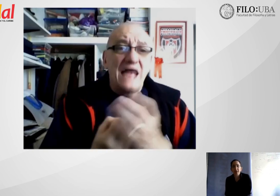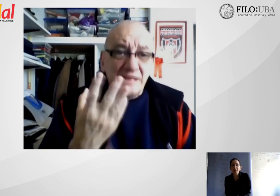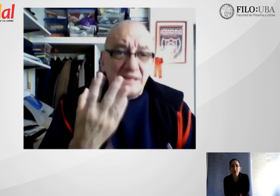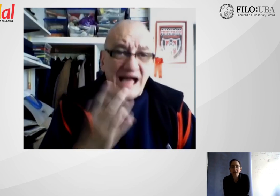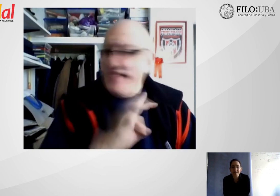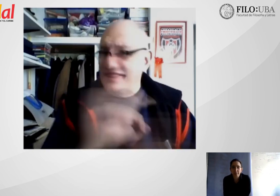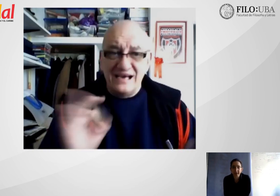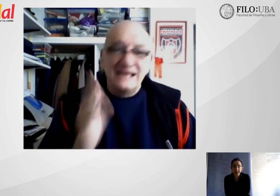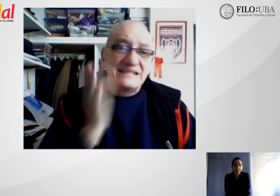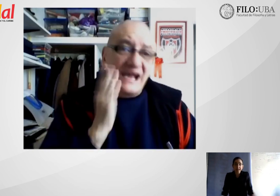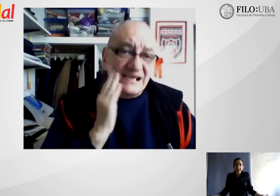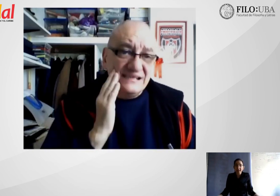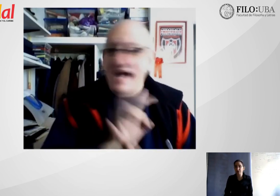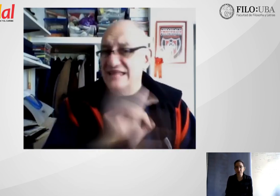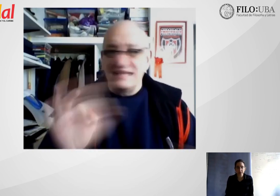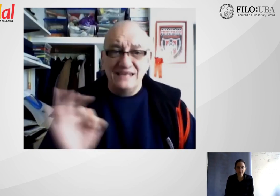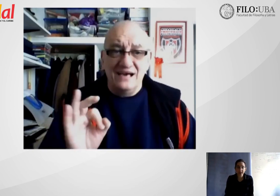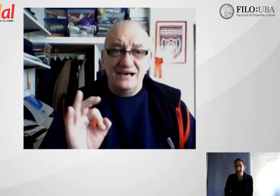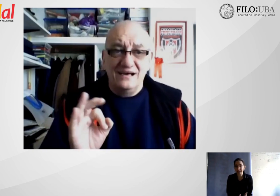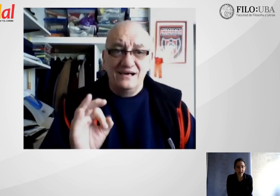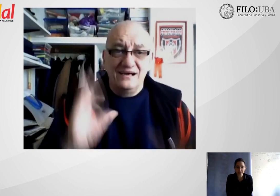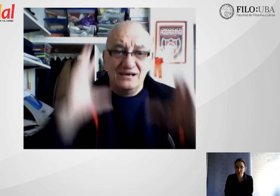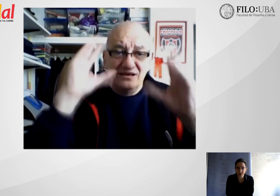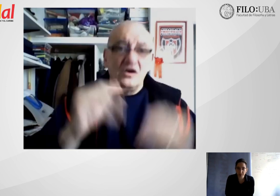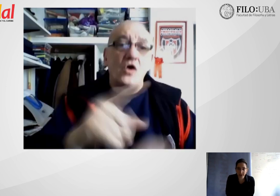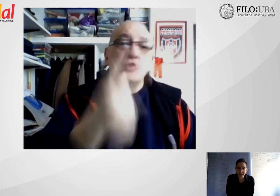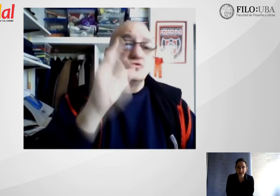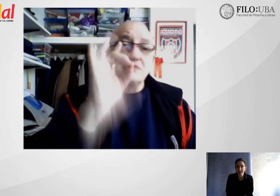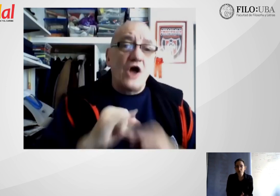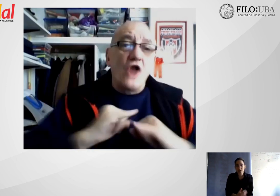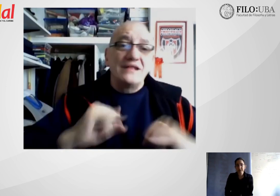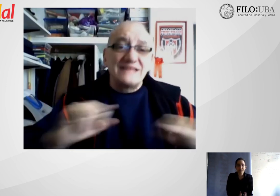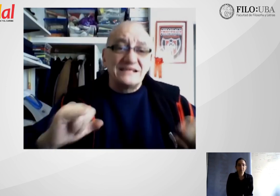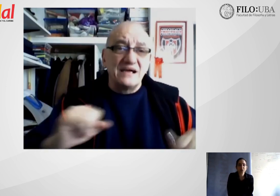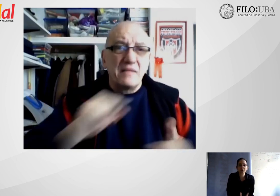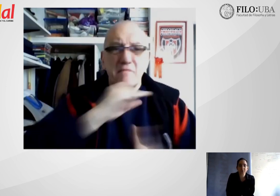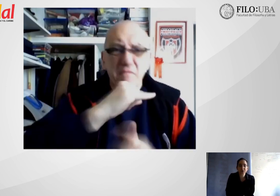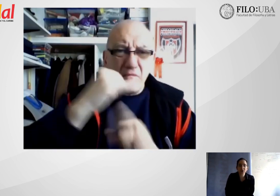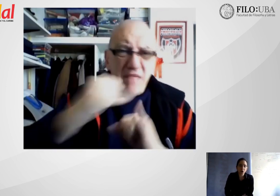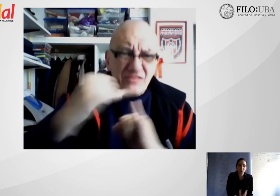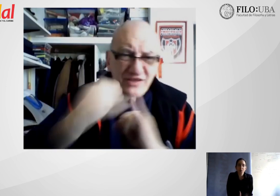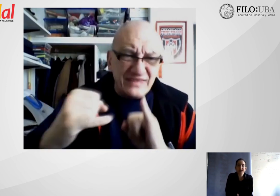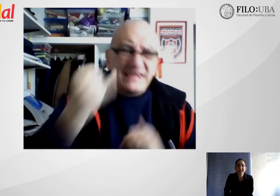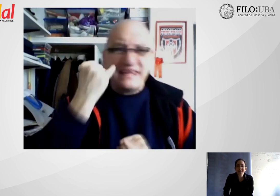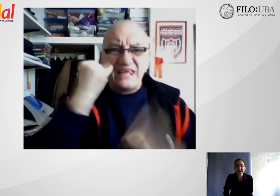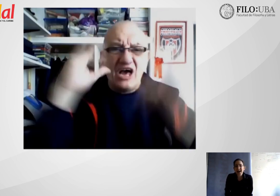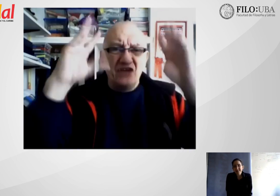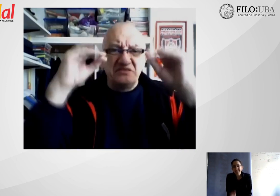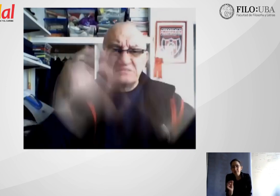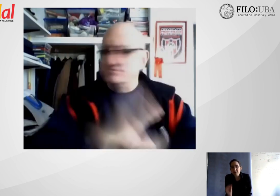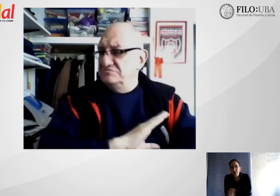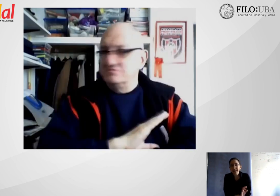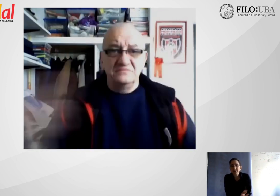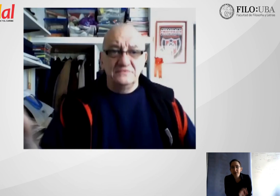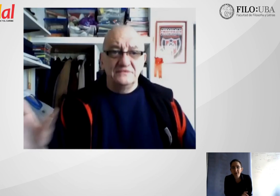noche, en un ratito hay intérprete. Y a la mañana no nos enteramos de nada, a la tarde no nos enteramos de nada. Solamente tenemos información o novedades, a